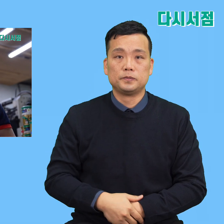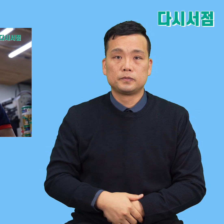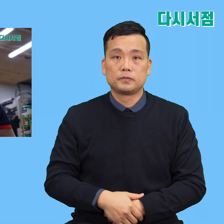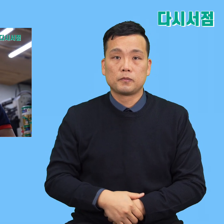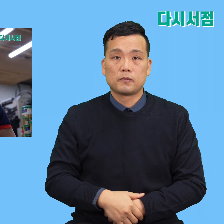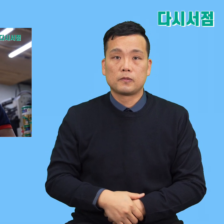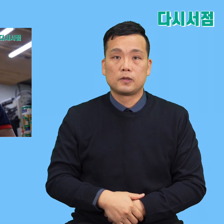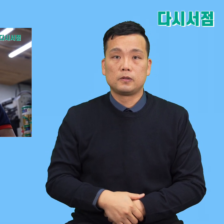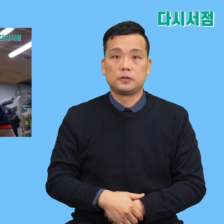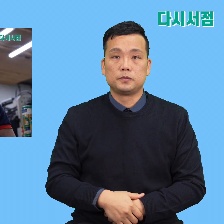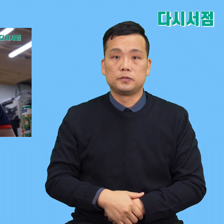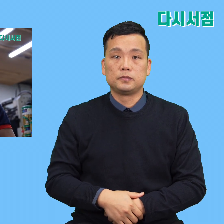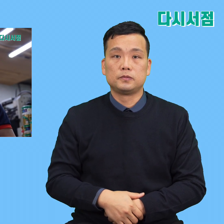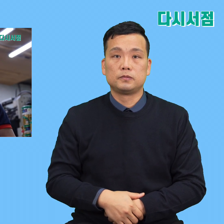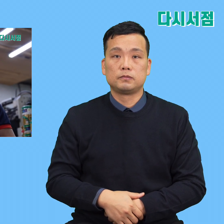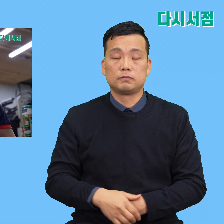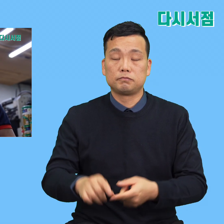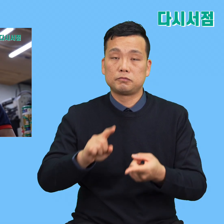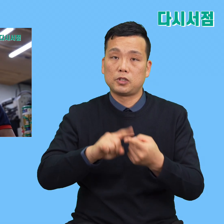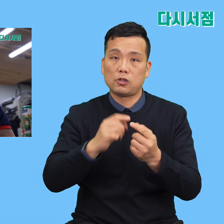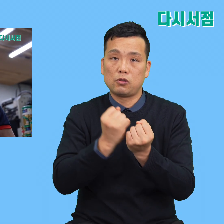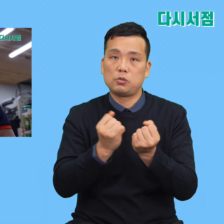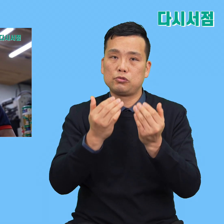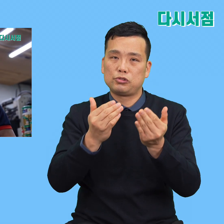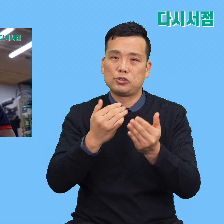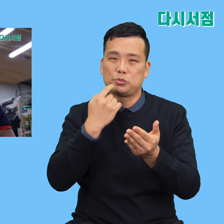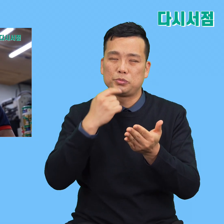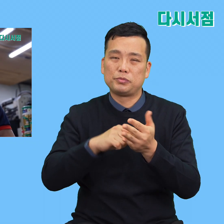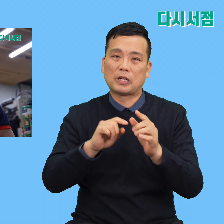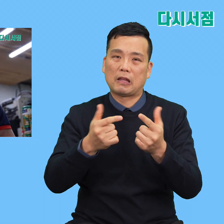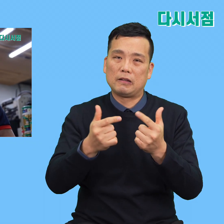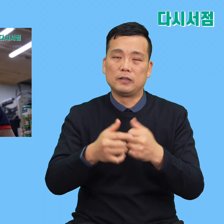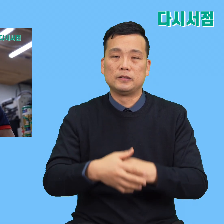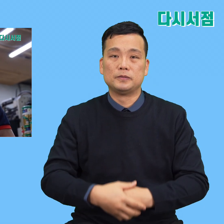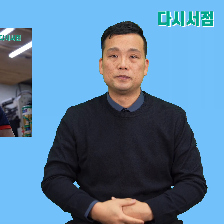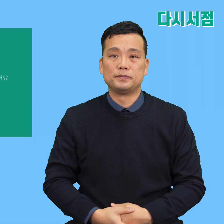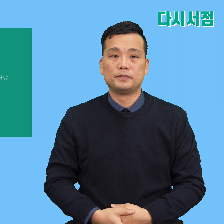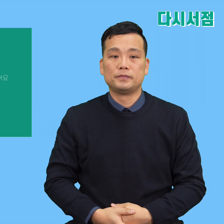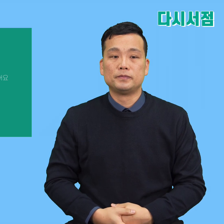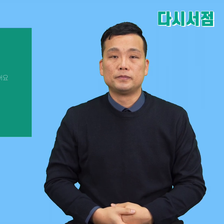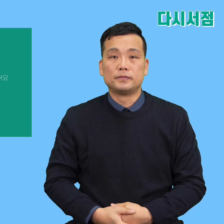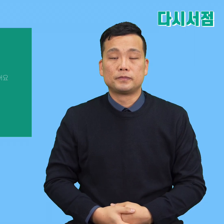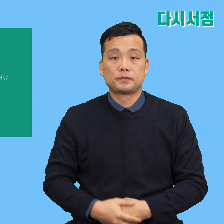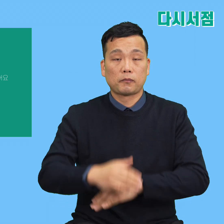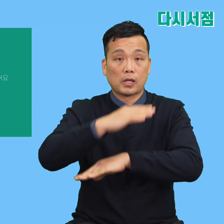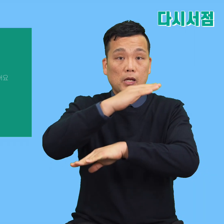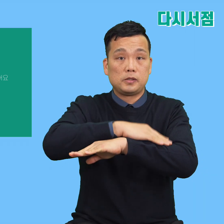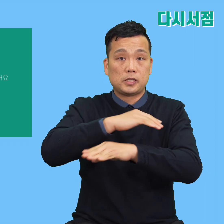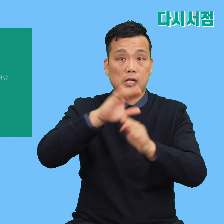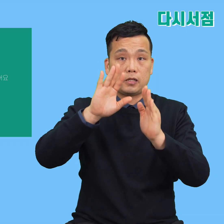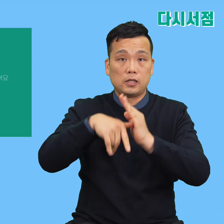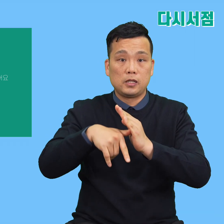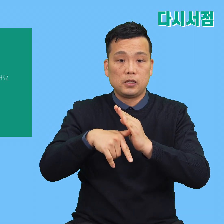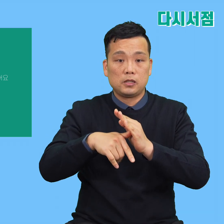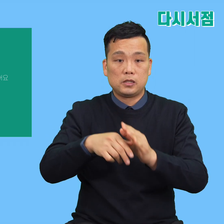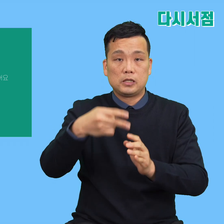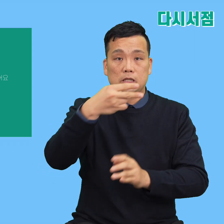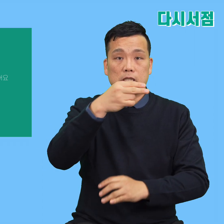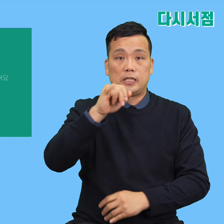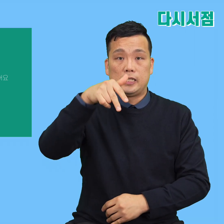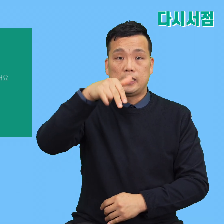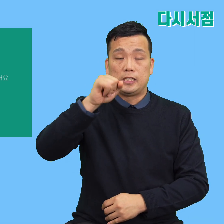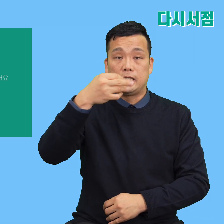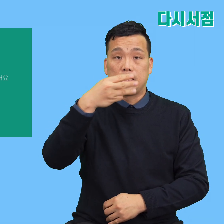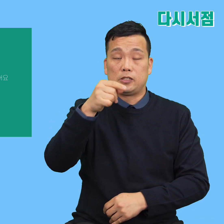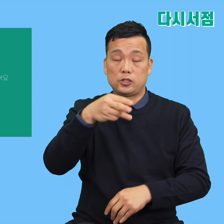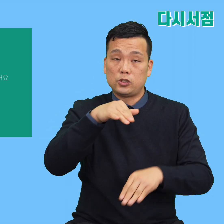일반적인 사람들이 이해하기가 참 이해하기가 많이 이렇게 부족할 거예요. 인쇄를 할 때 디지털 방식이